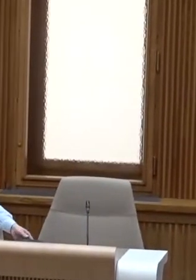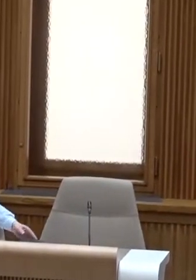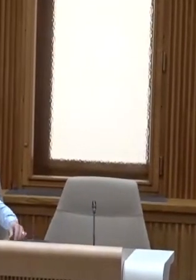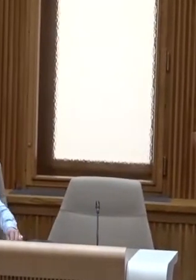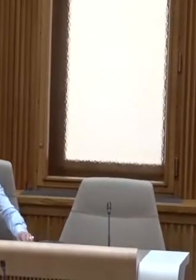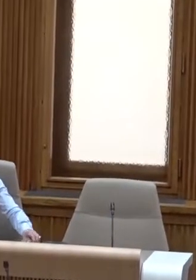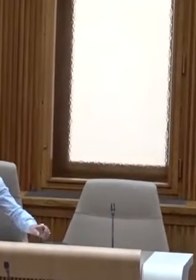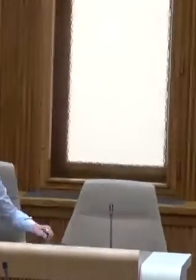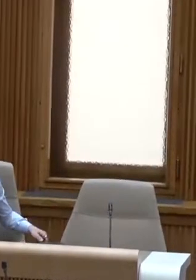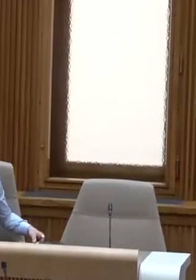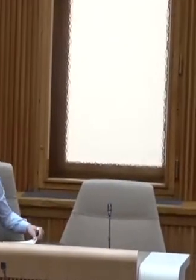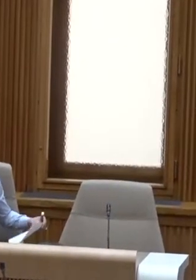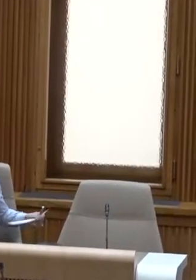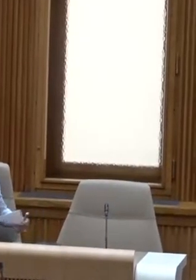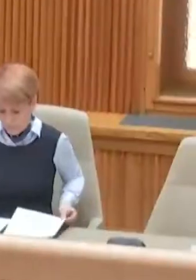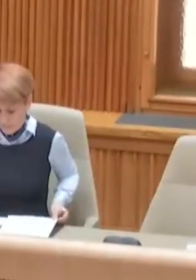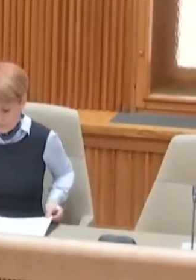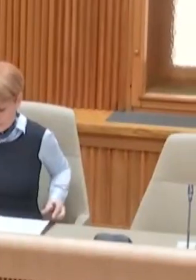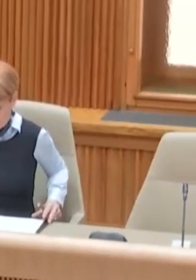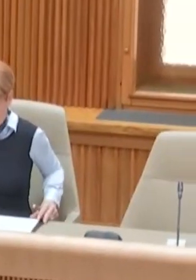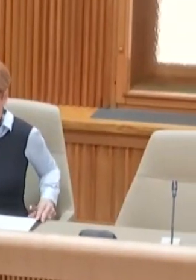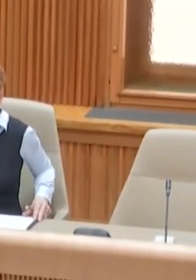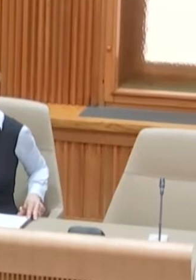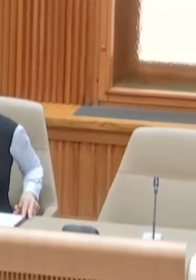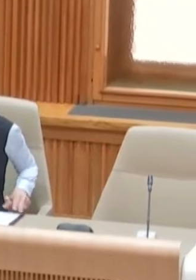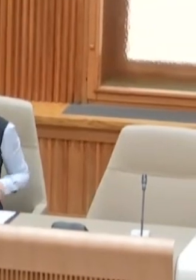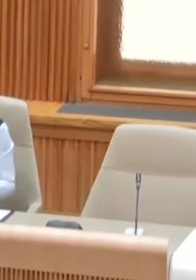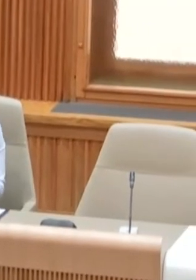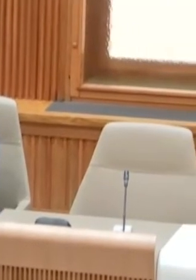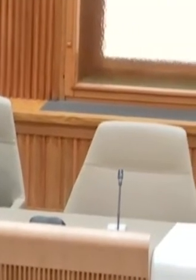javnost. Bolje je, da se kakšni ukrepi